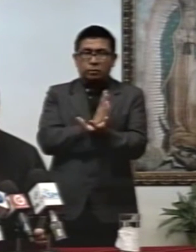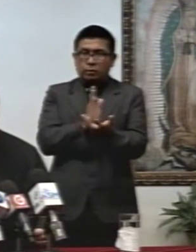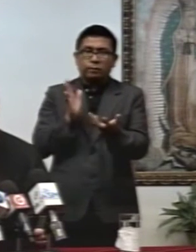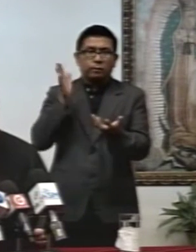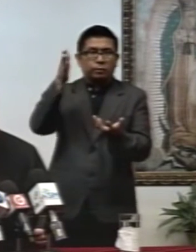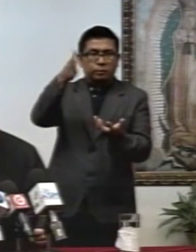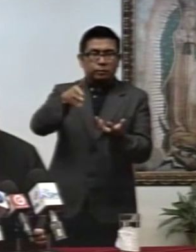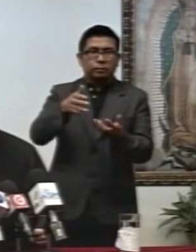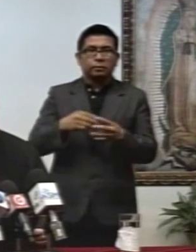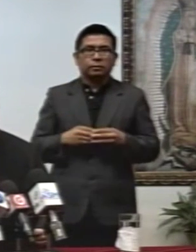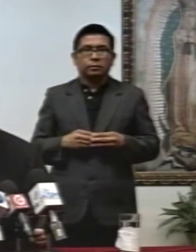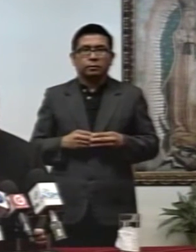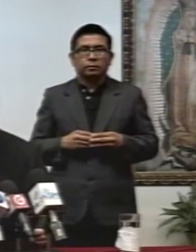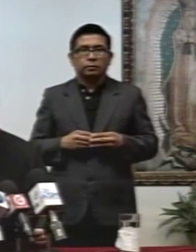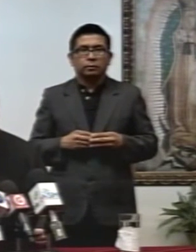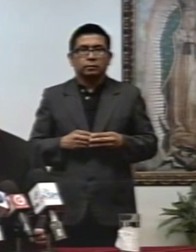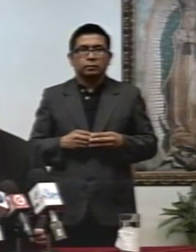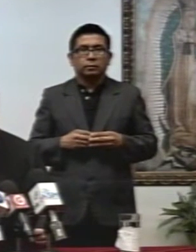creces.